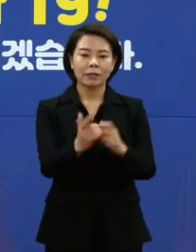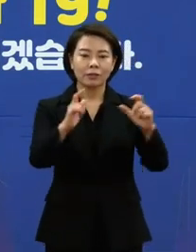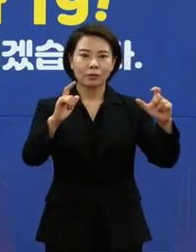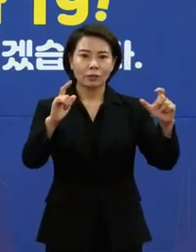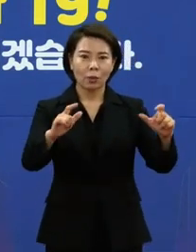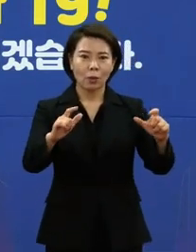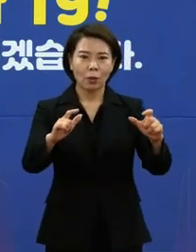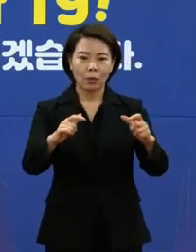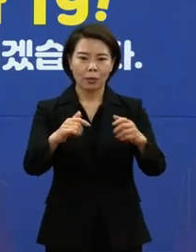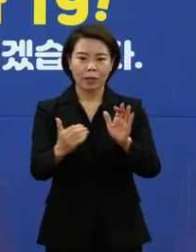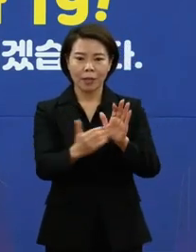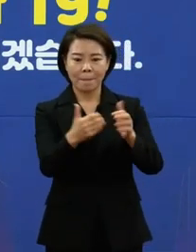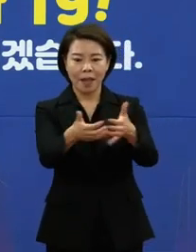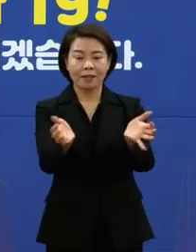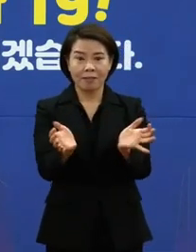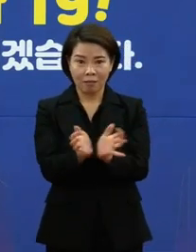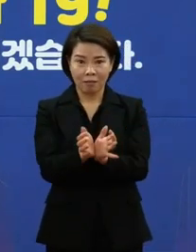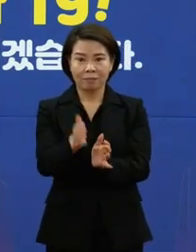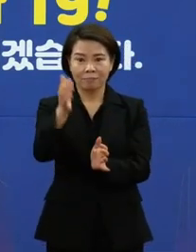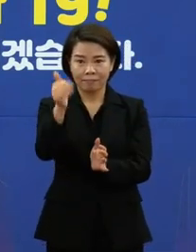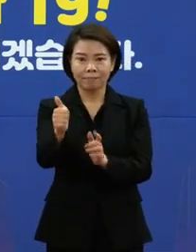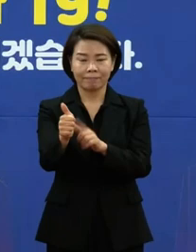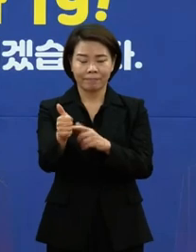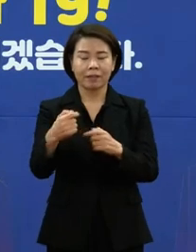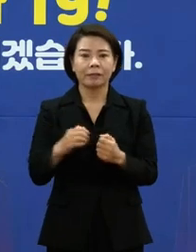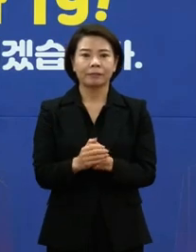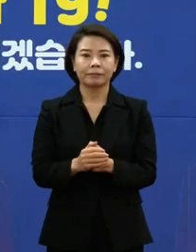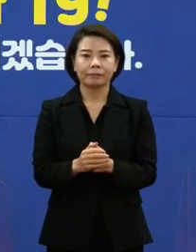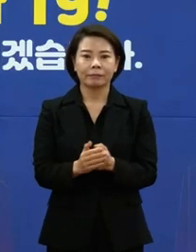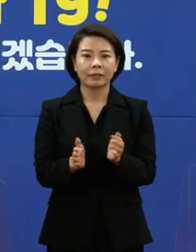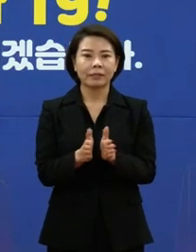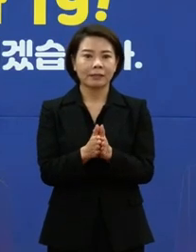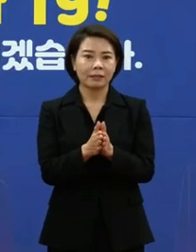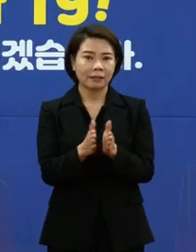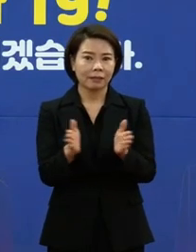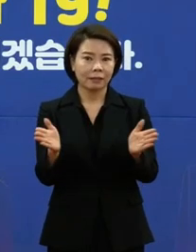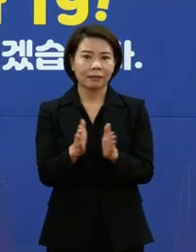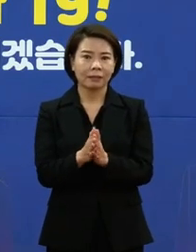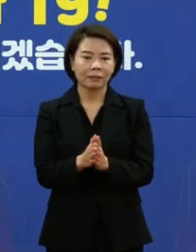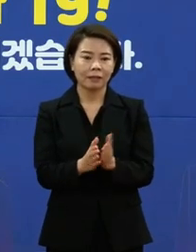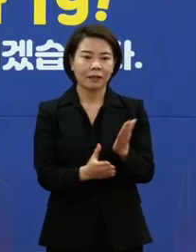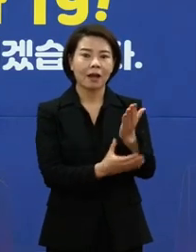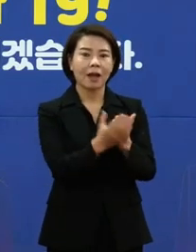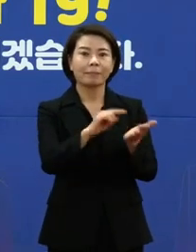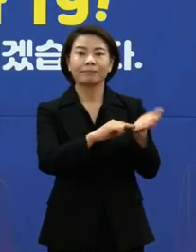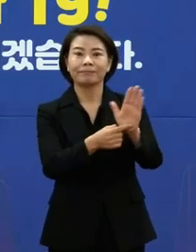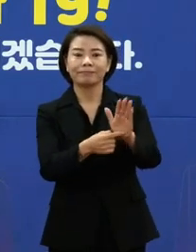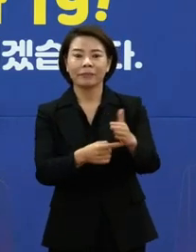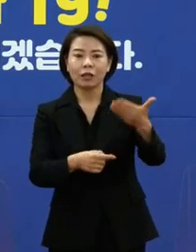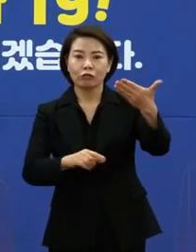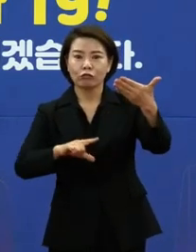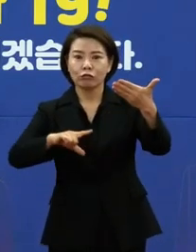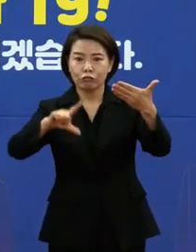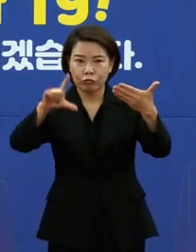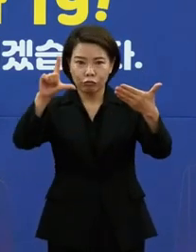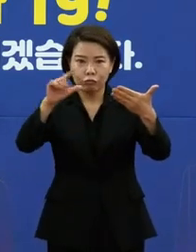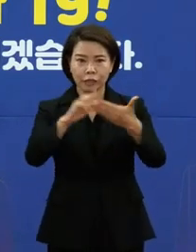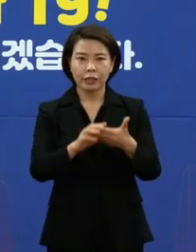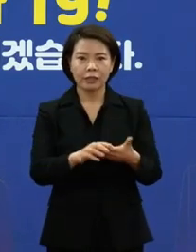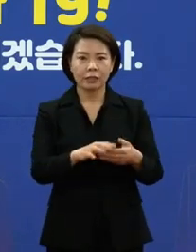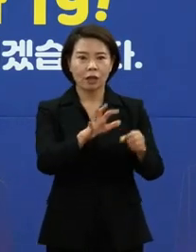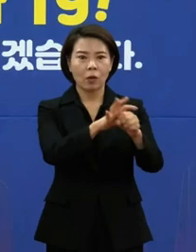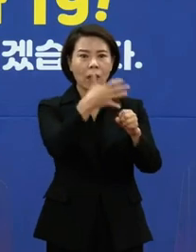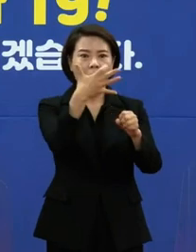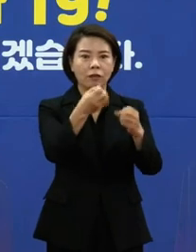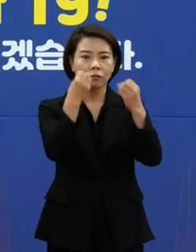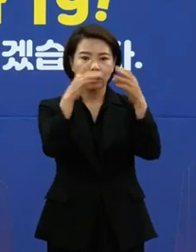제주특별자치도 방역총괄과장 정인보입니다. 브리핑을 시작하겠습니다. 종합입니다. 9일 제주 지역 코로나19 신규